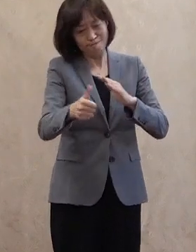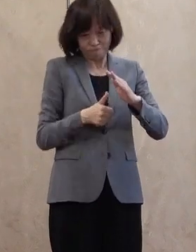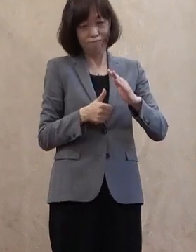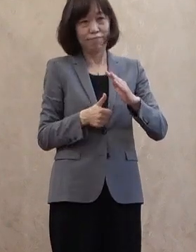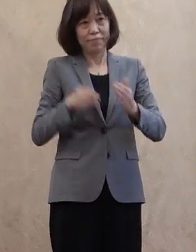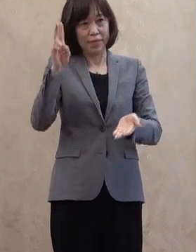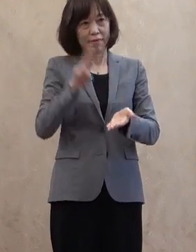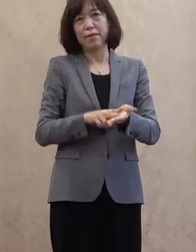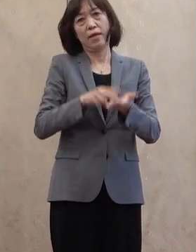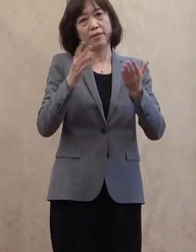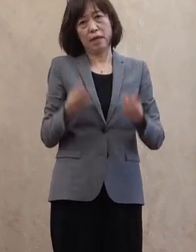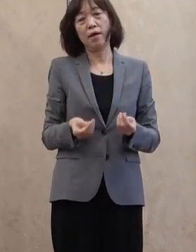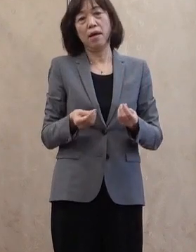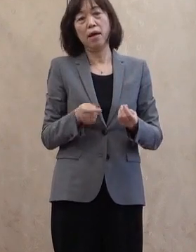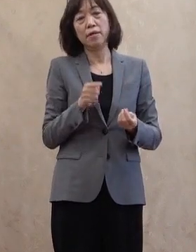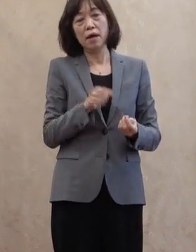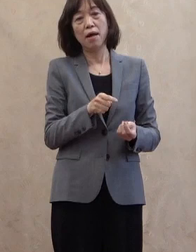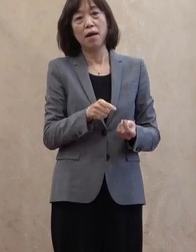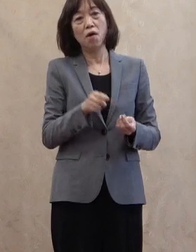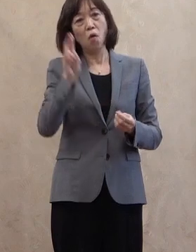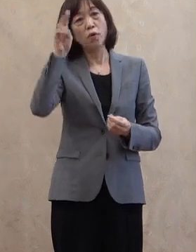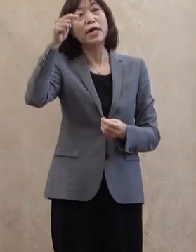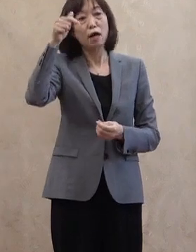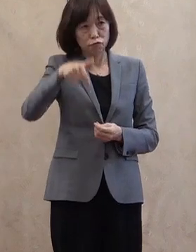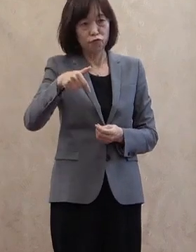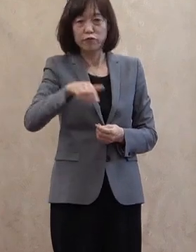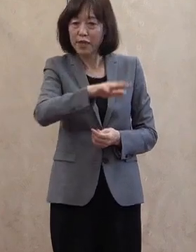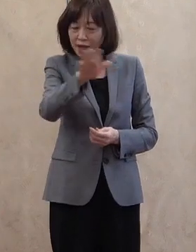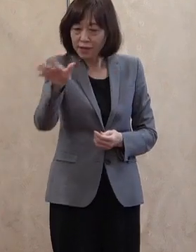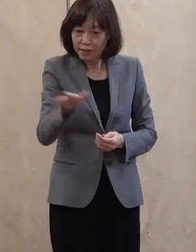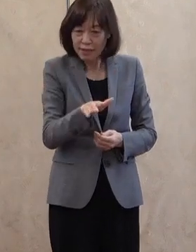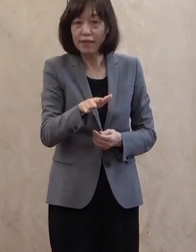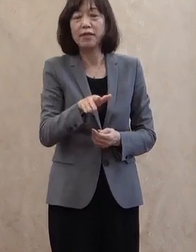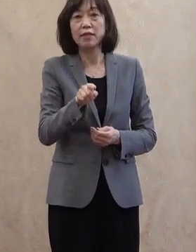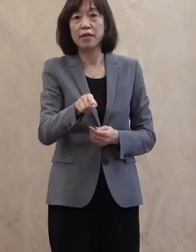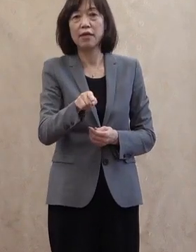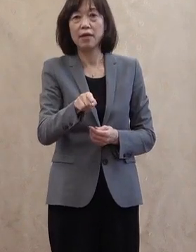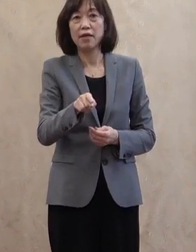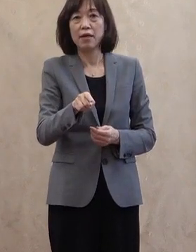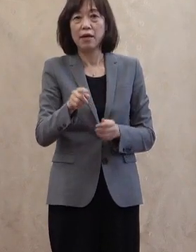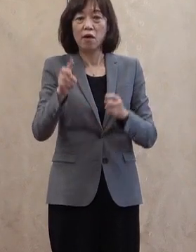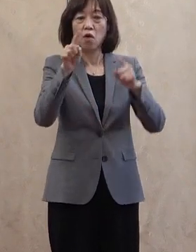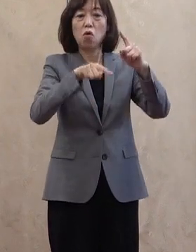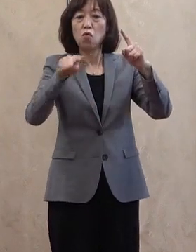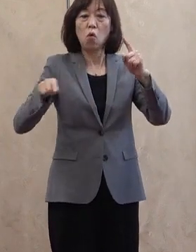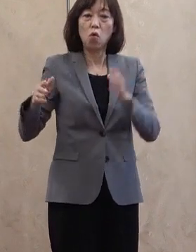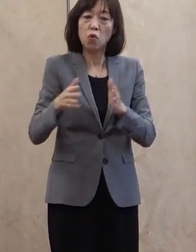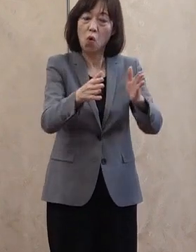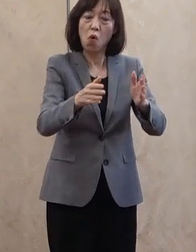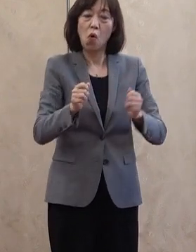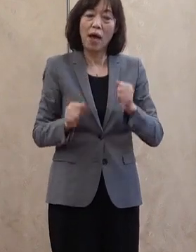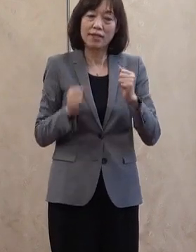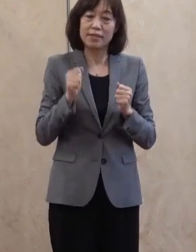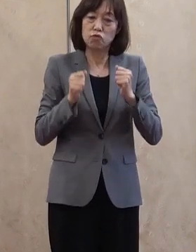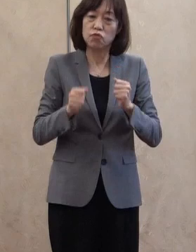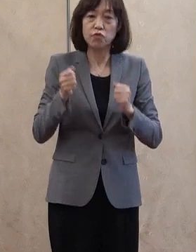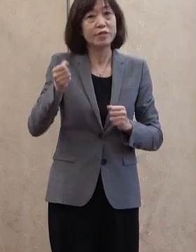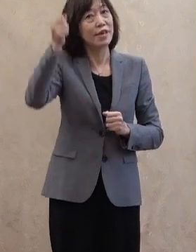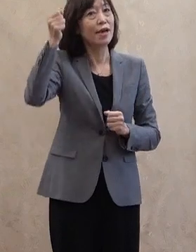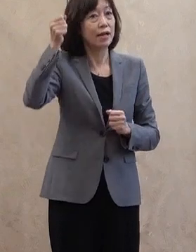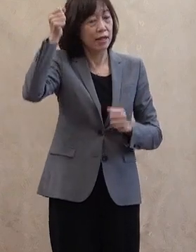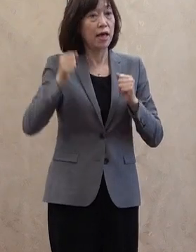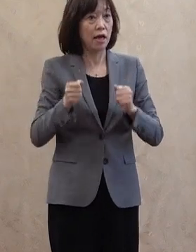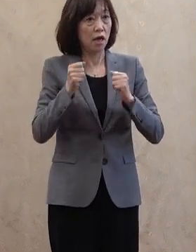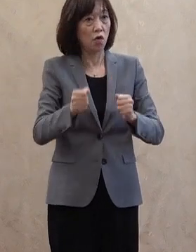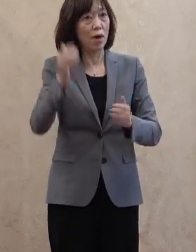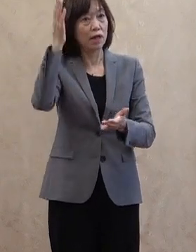定をいたしましたので、大阪府全域において公道を走る聖火リレーについては中止